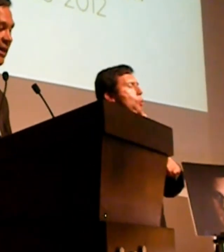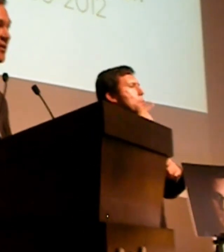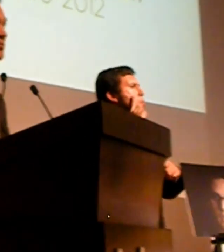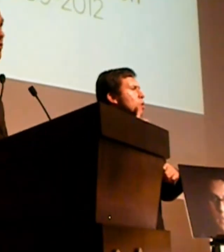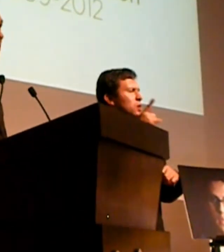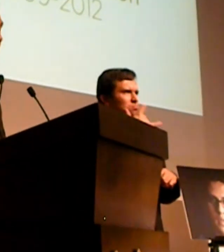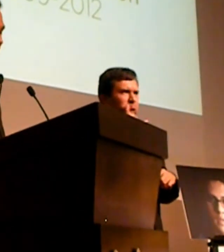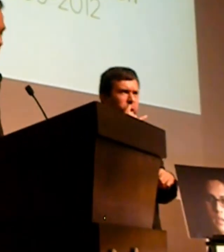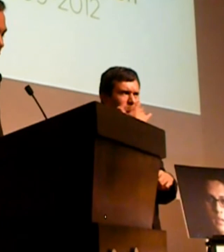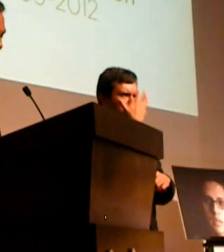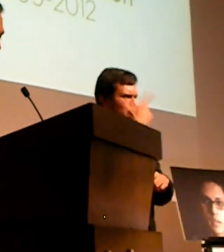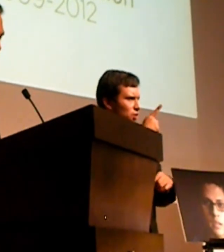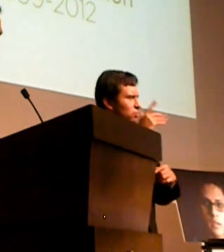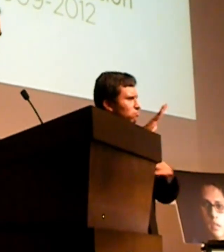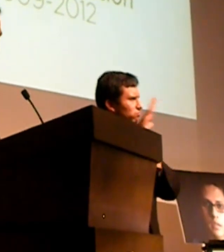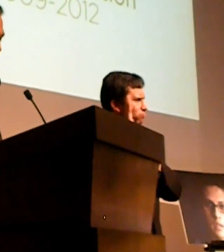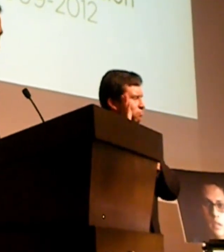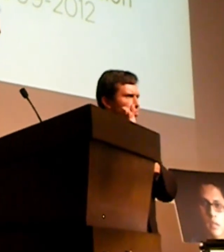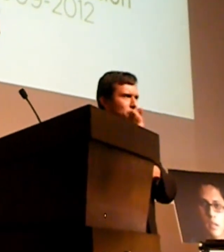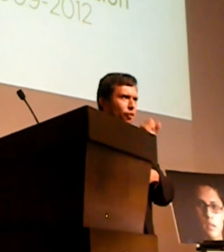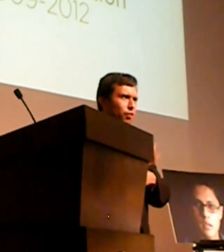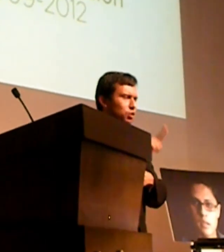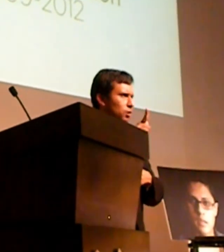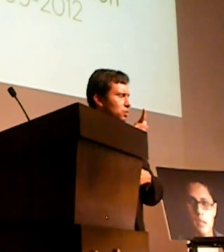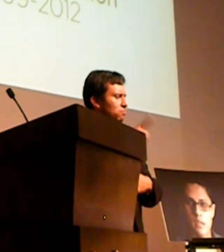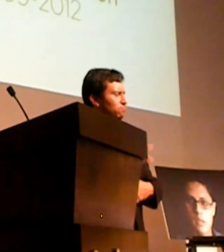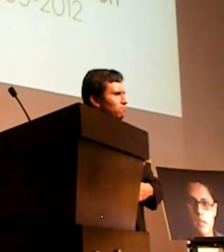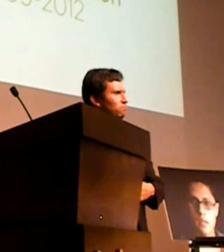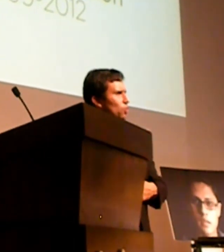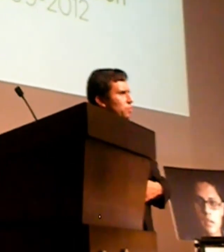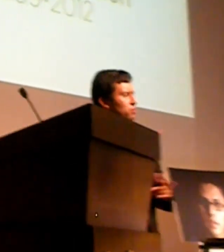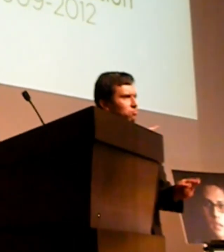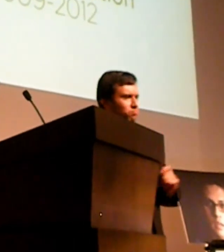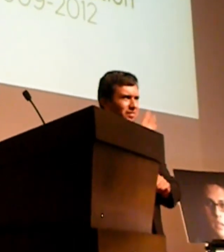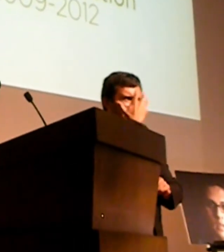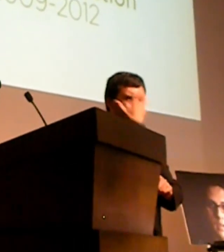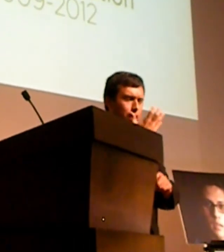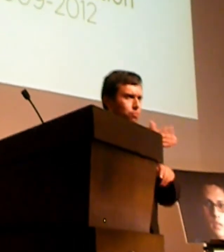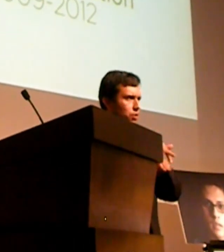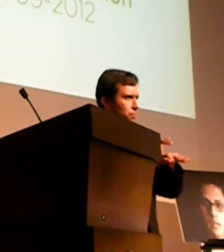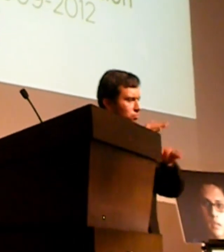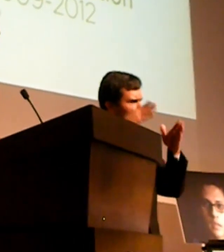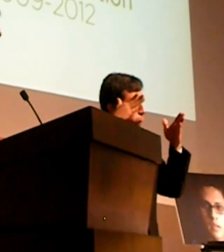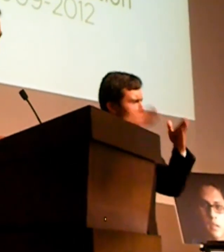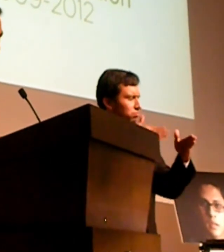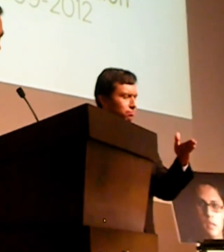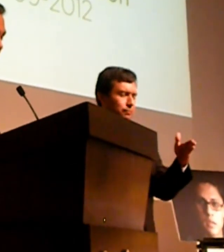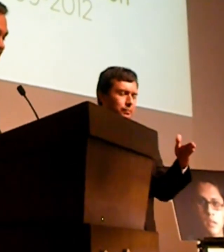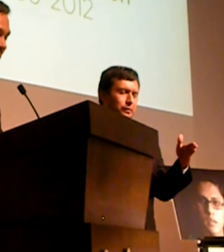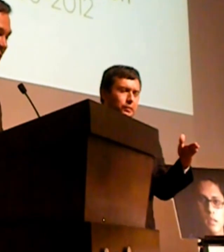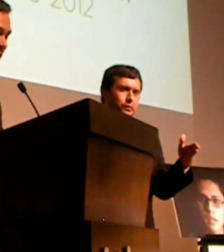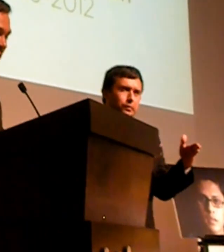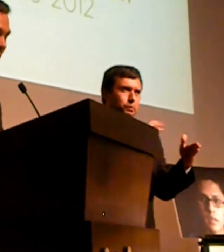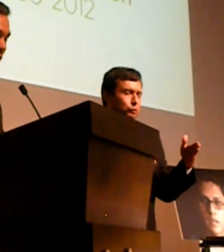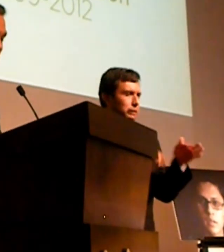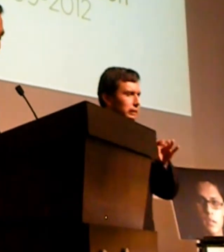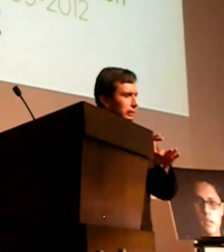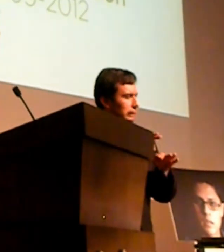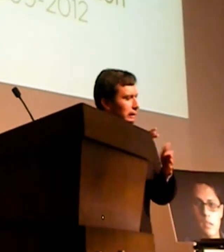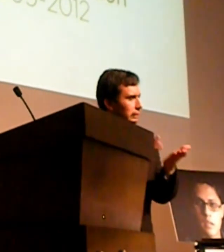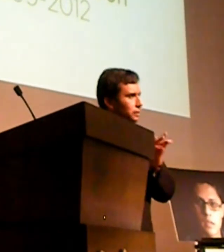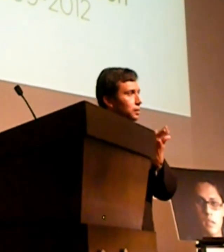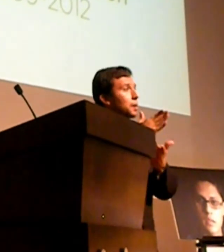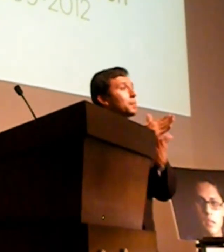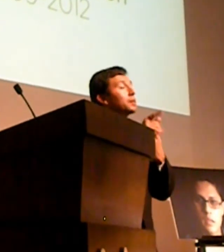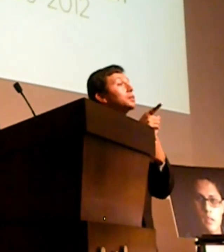profesionales, con gran responsabilidad pública, una enorme convicción y pasión por su trabajo. Además, un gran agradecimiento y